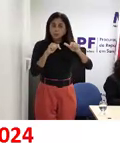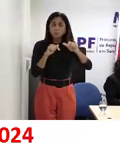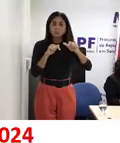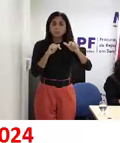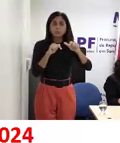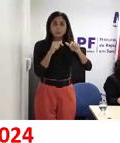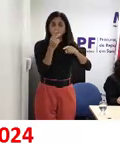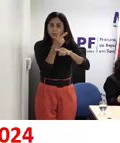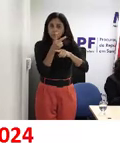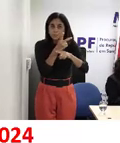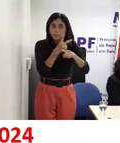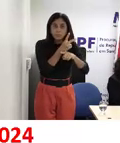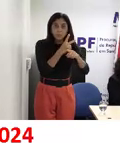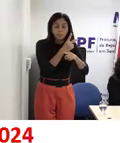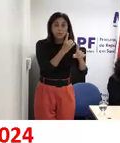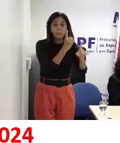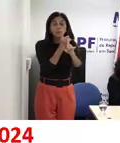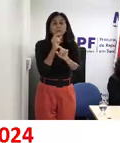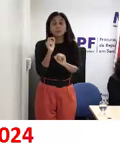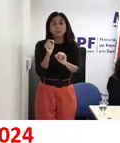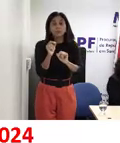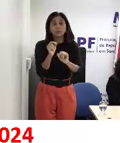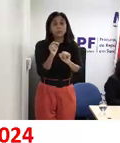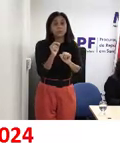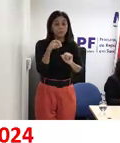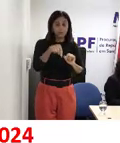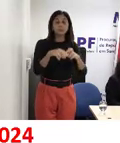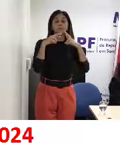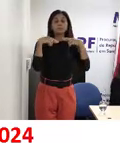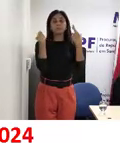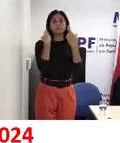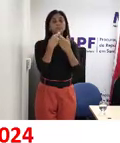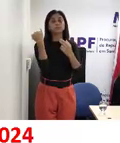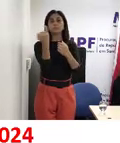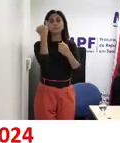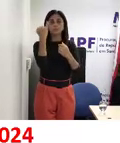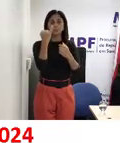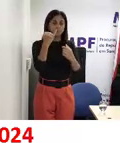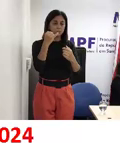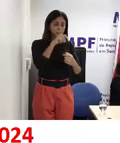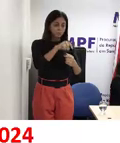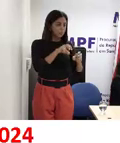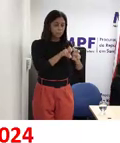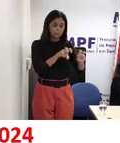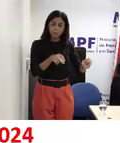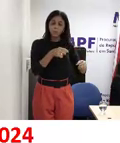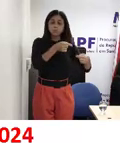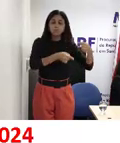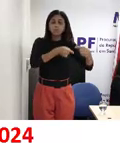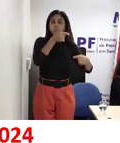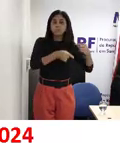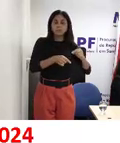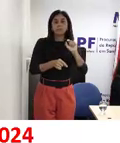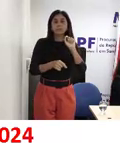desperte palestras como essa que faz com que essa essa esse